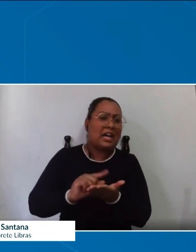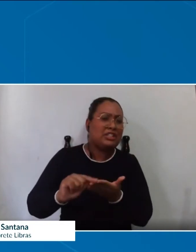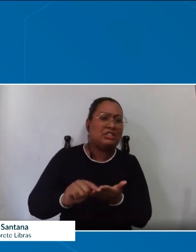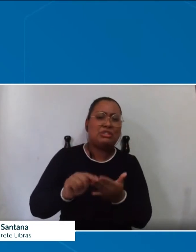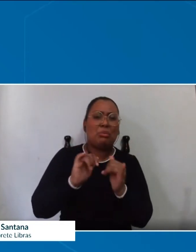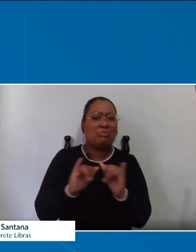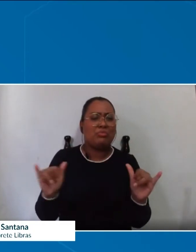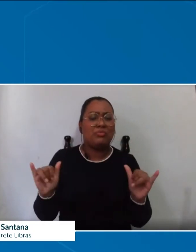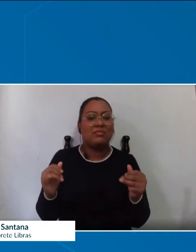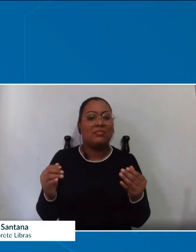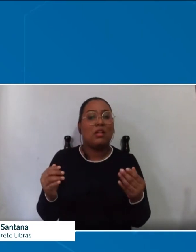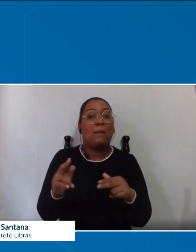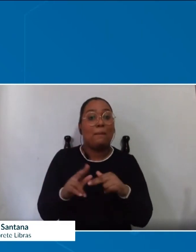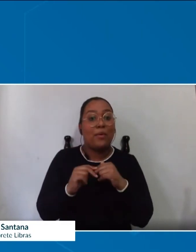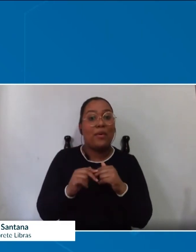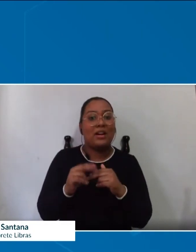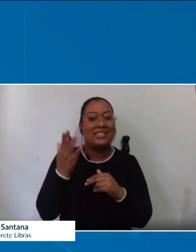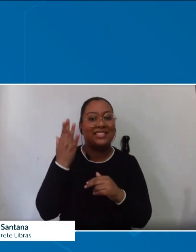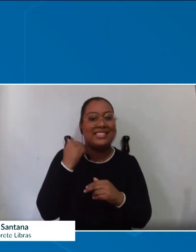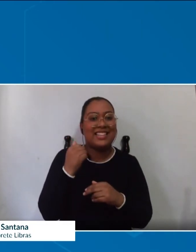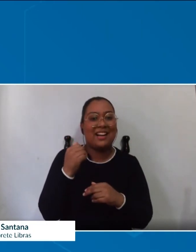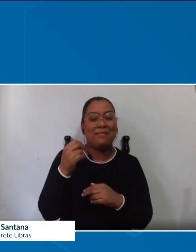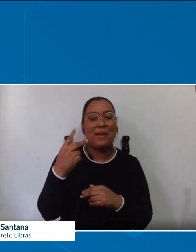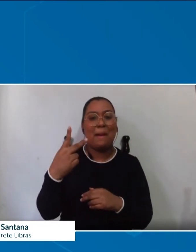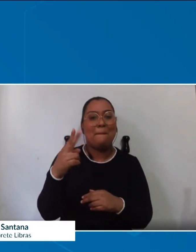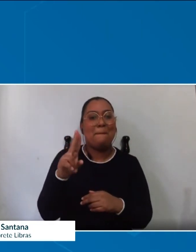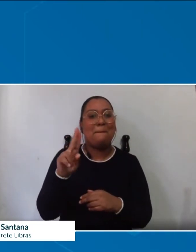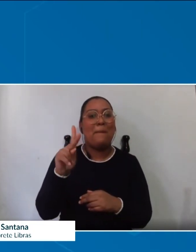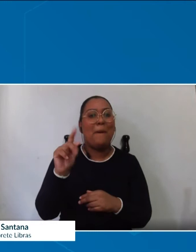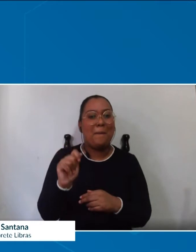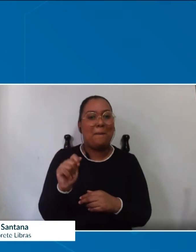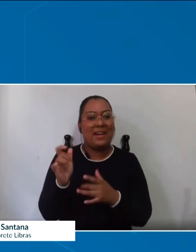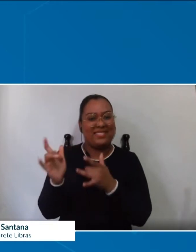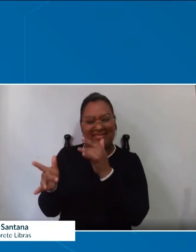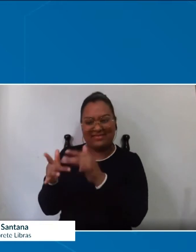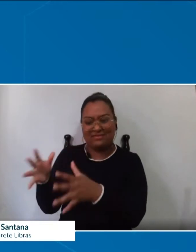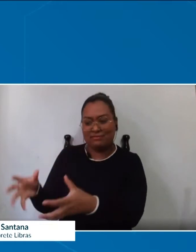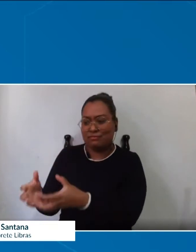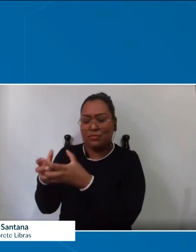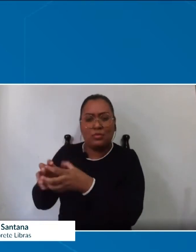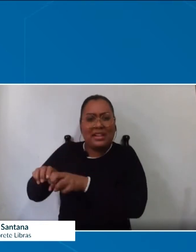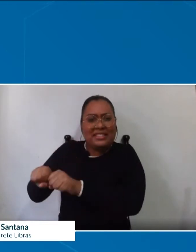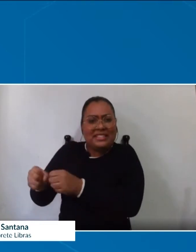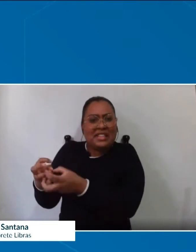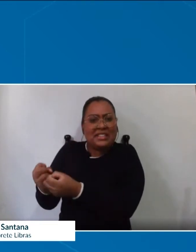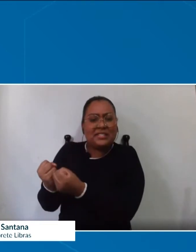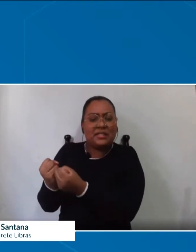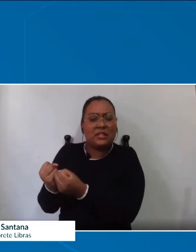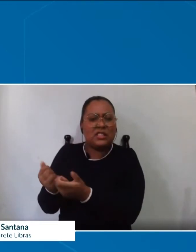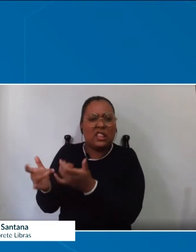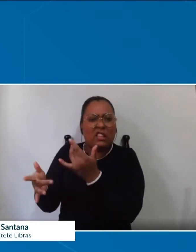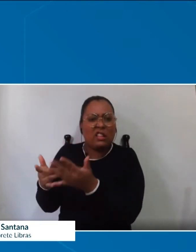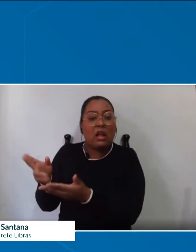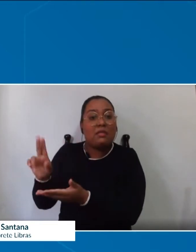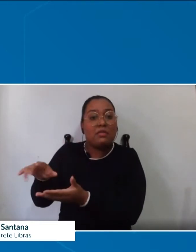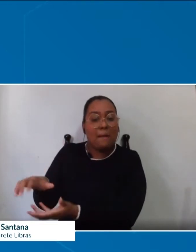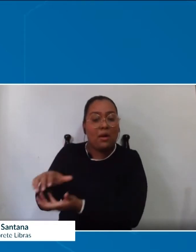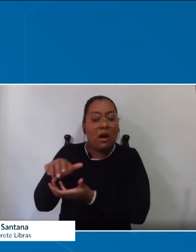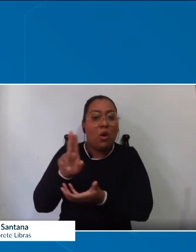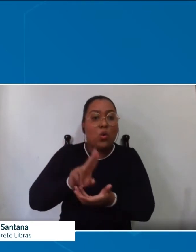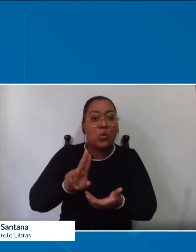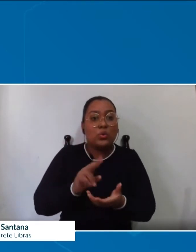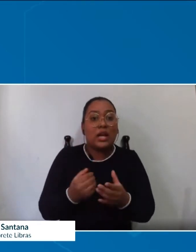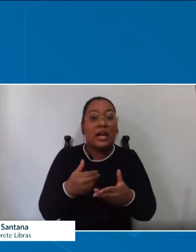utilização dessa polpa, que a gente chama residual, para a produção de massa alimentícia, que é um dos trabalhos que a gente tem